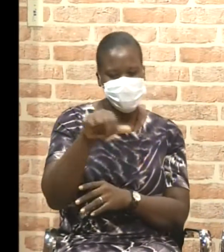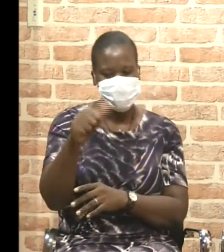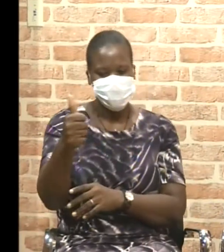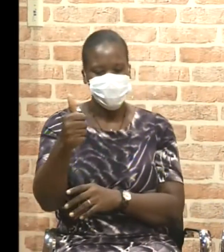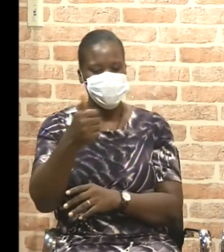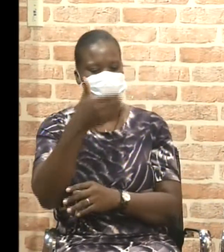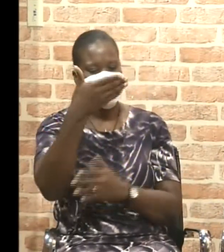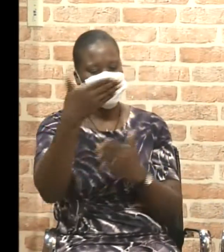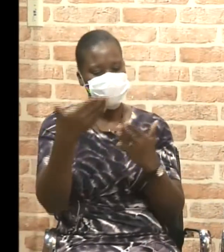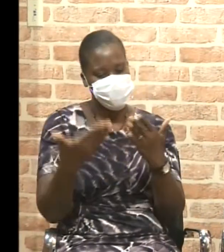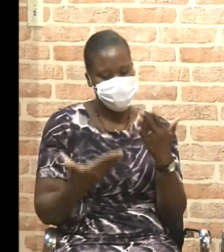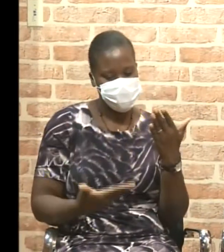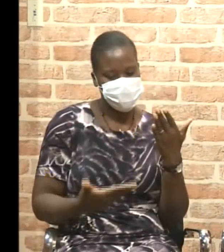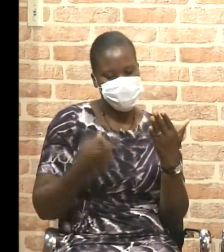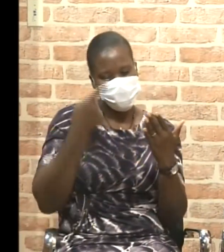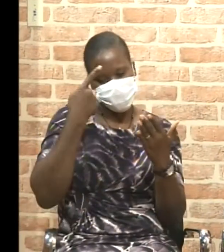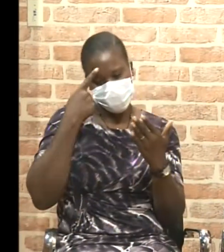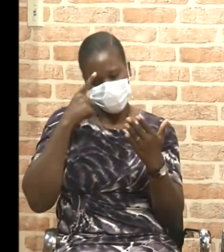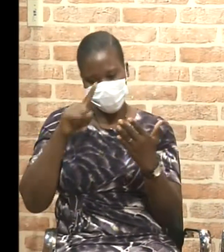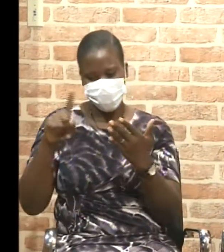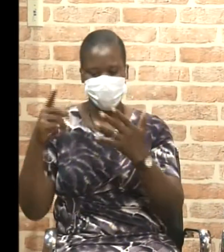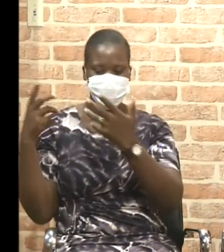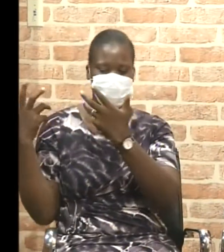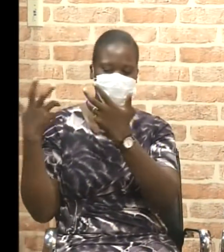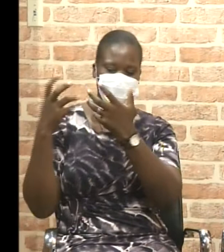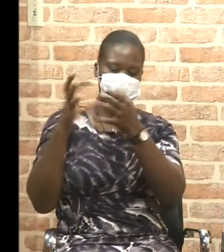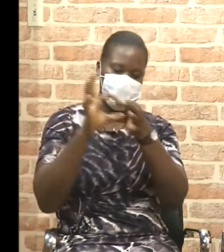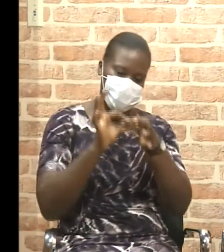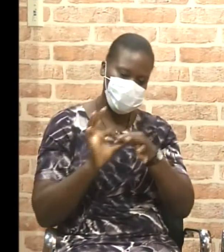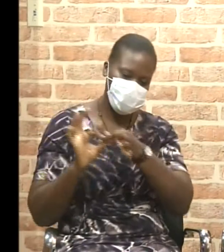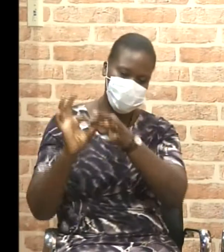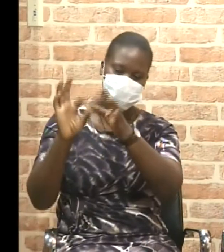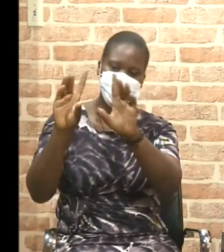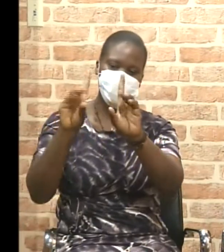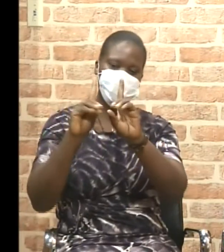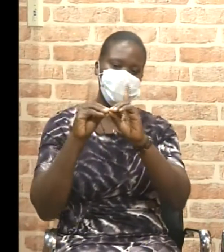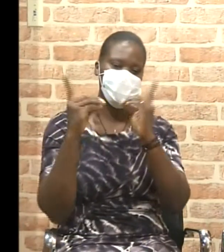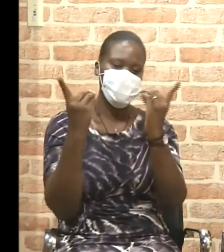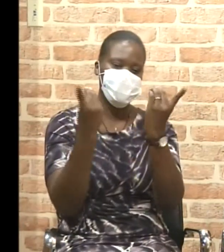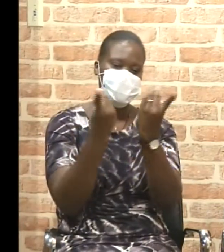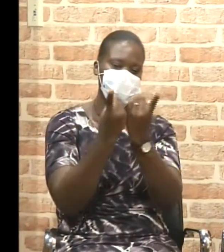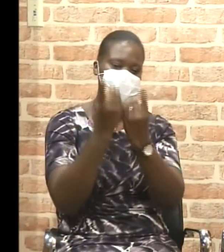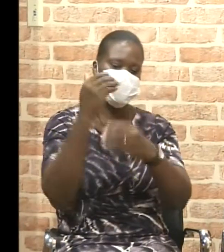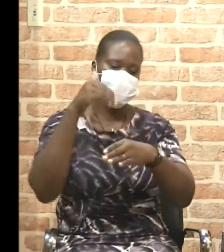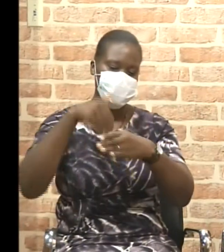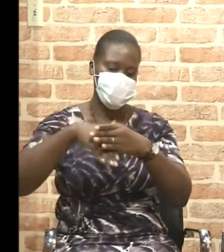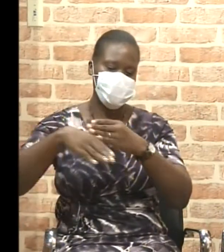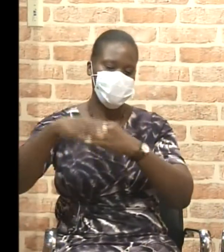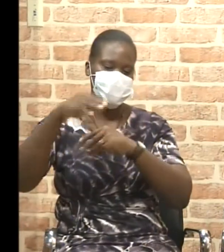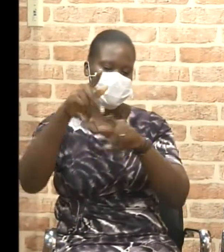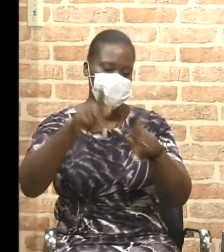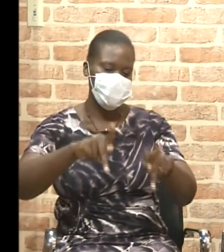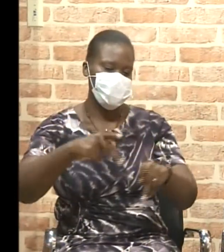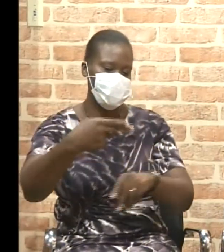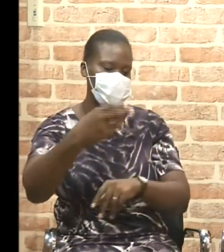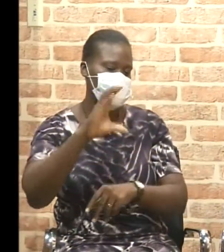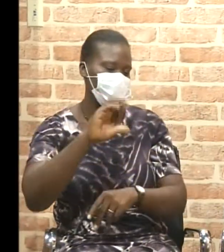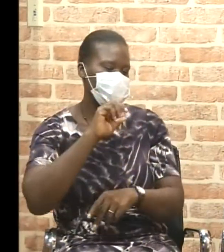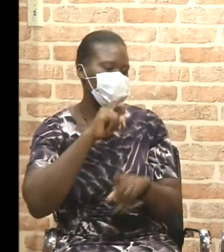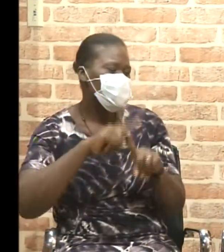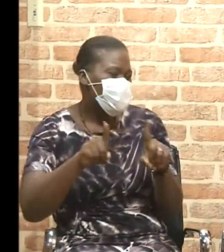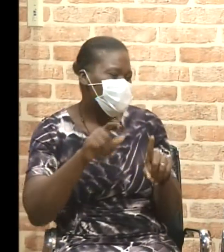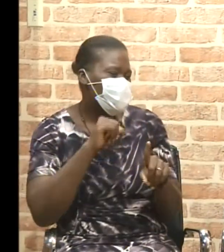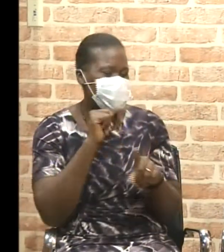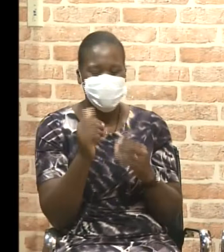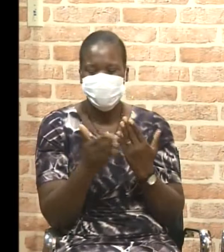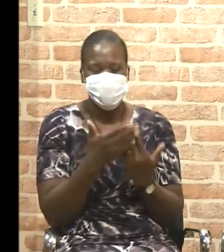pourrions focus tout sur coordination départementale pour nous voir qui gens nous capables justement intégrer de monde qui handicapé mais n'est pas trop facile parce